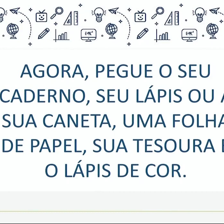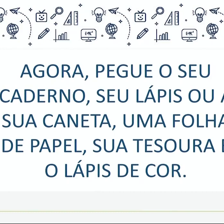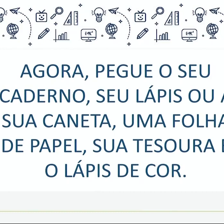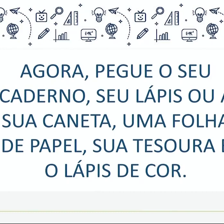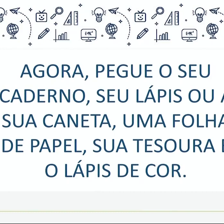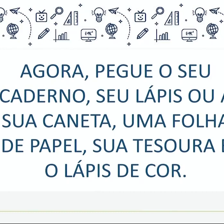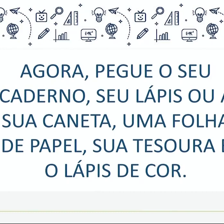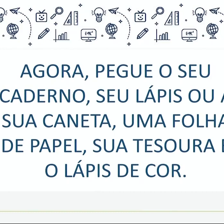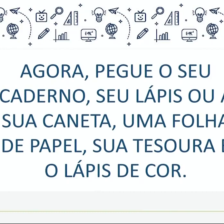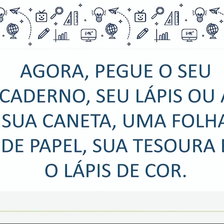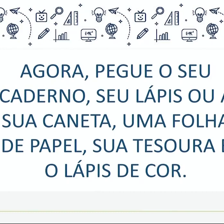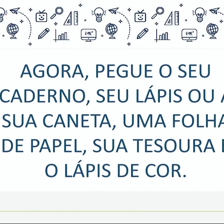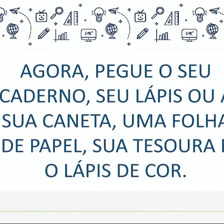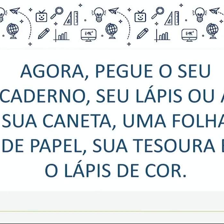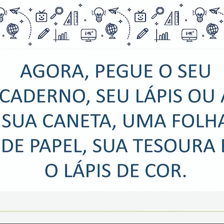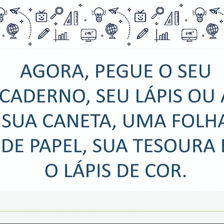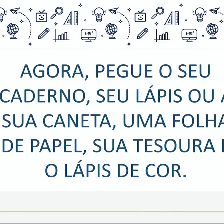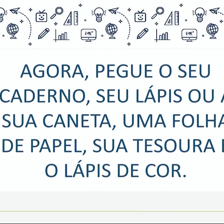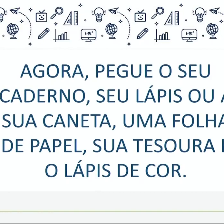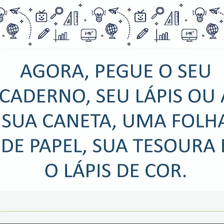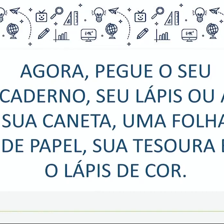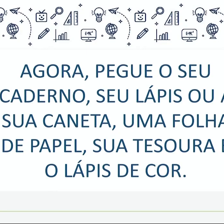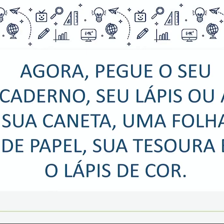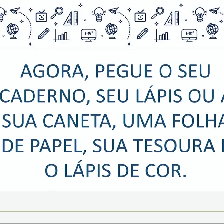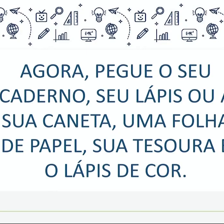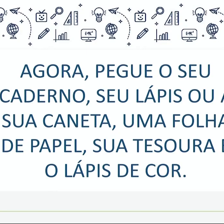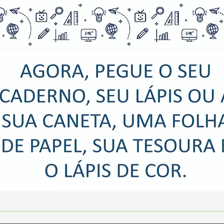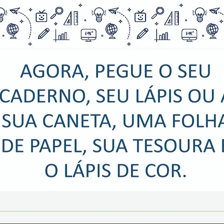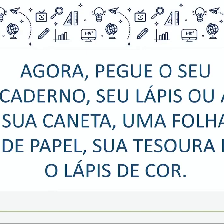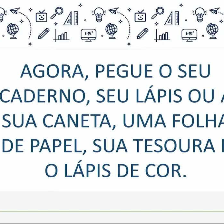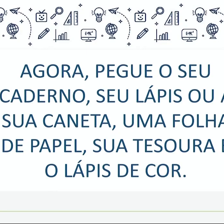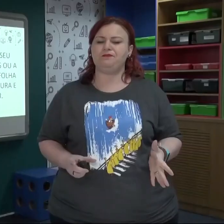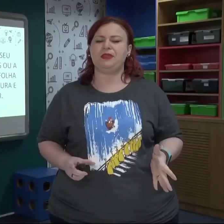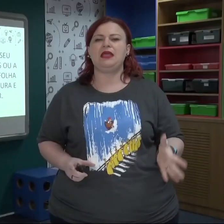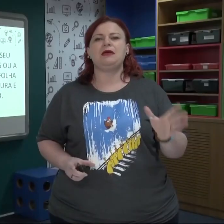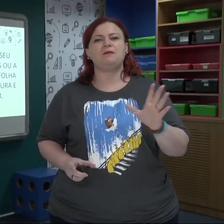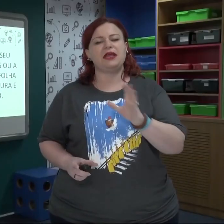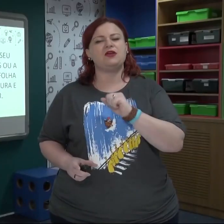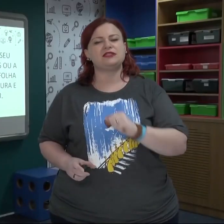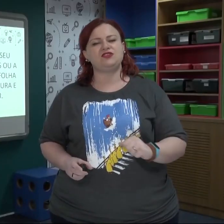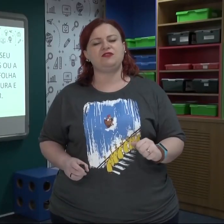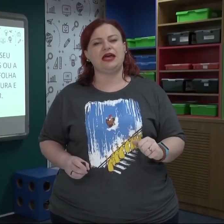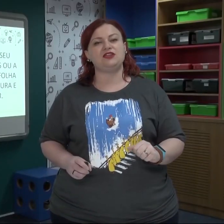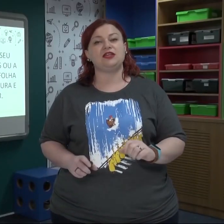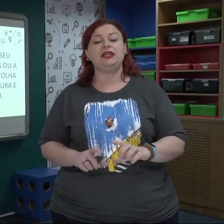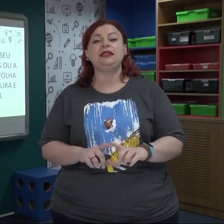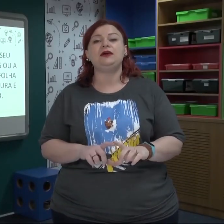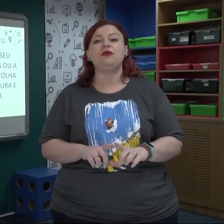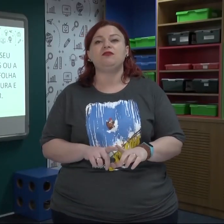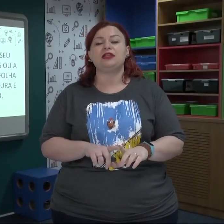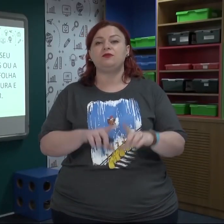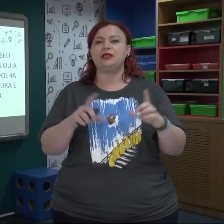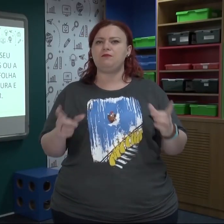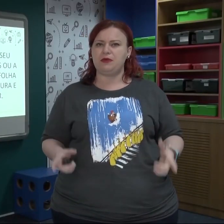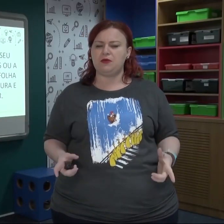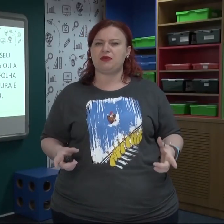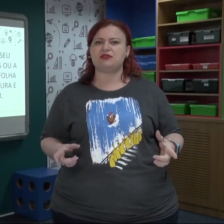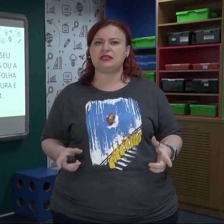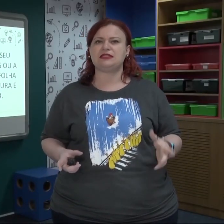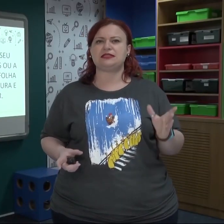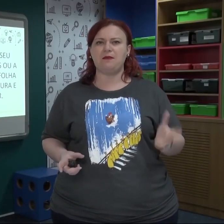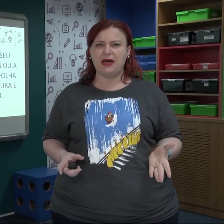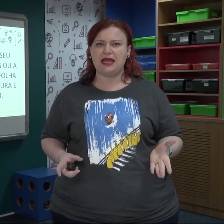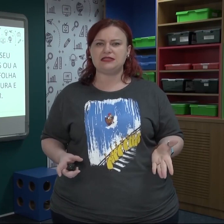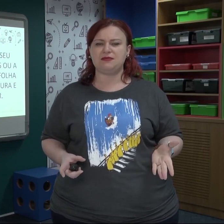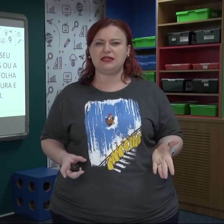cor. Nós vamos precisar também de uma folha e de uma tesoura para nossa atividade. Então eu vou dar um tempinho